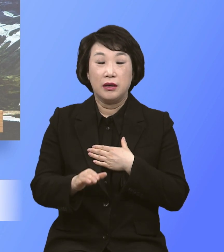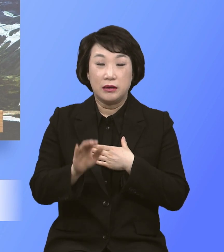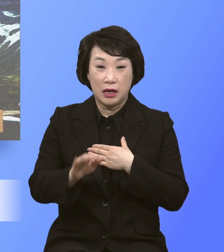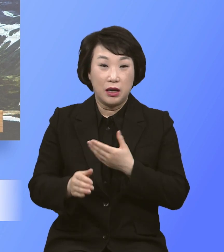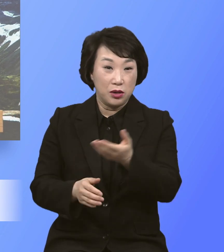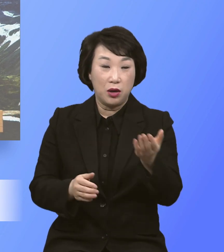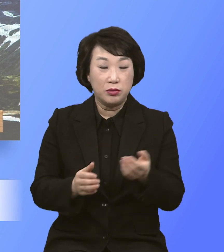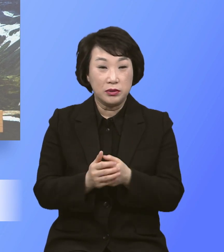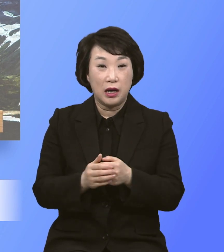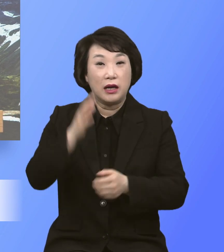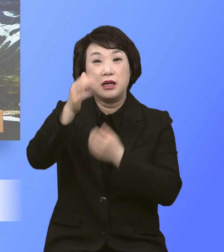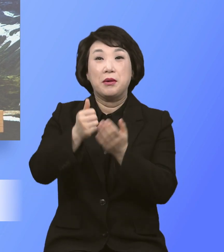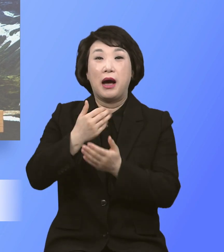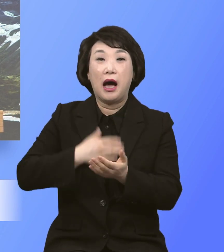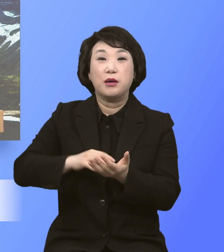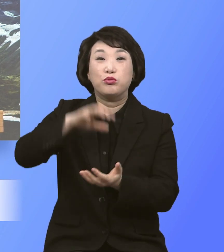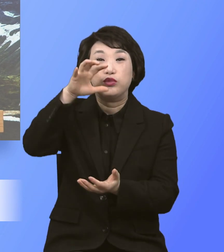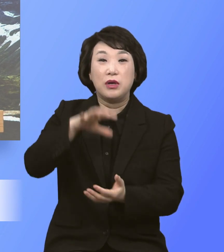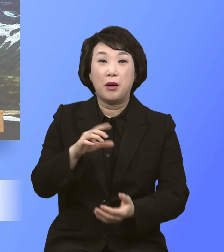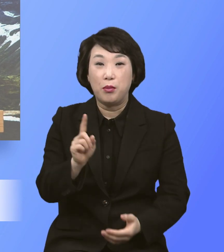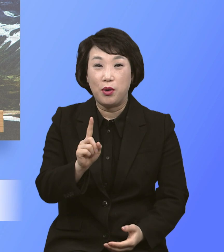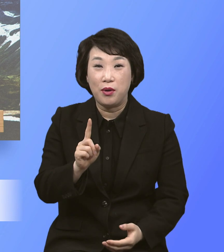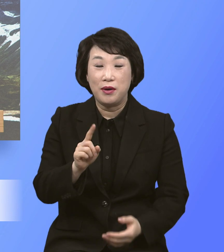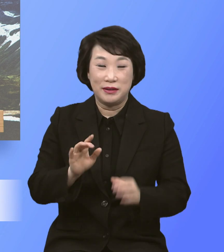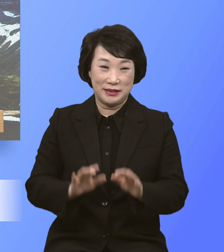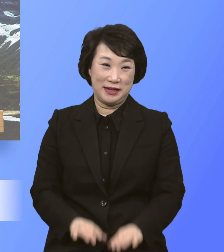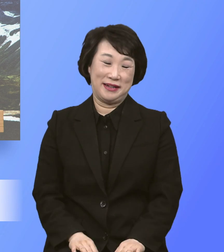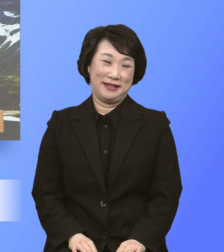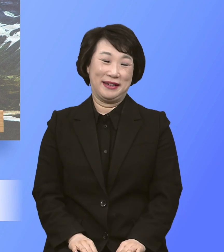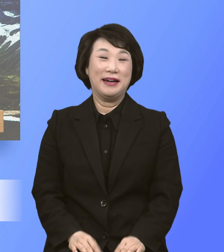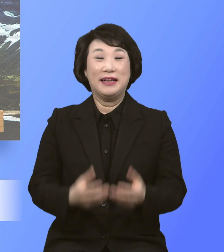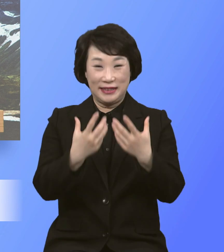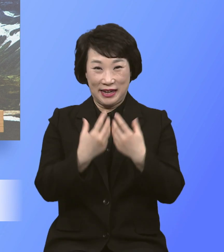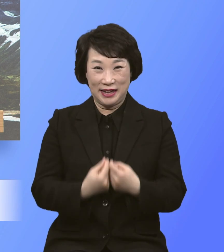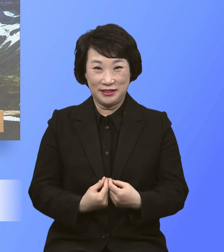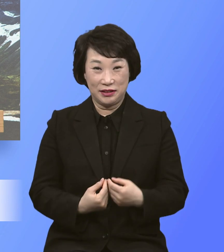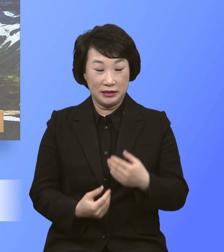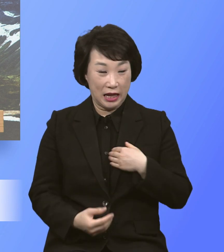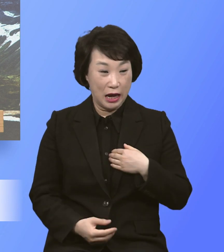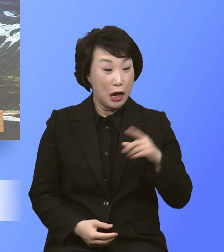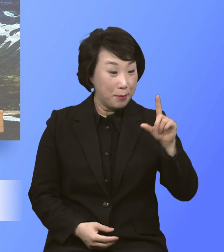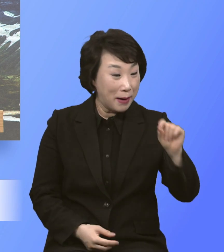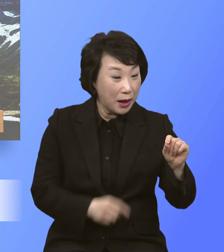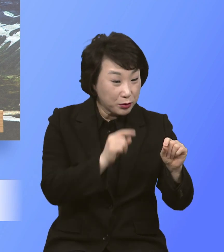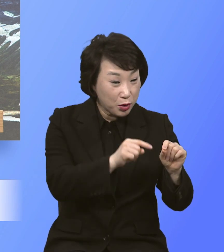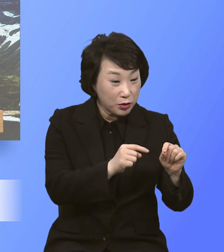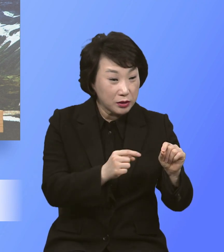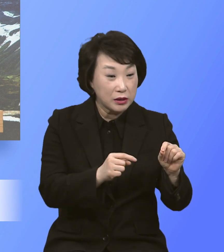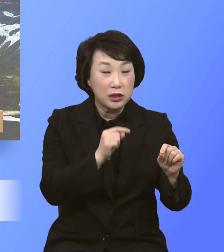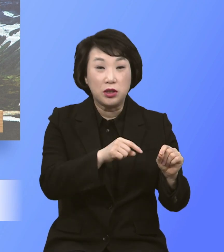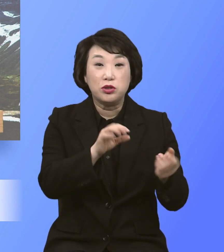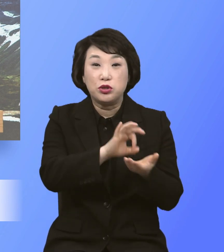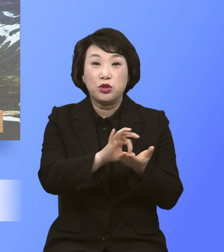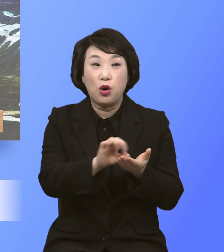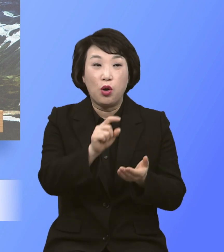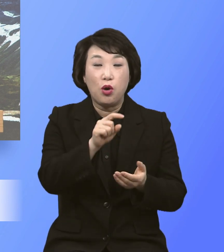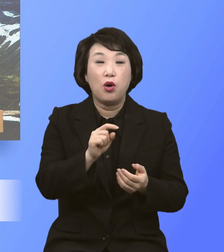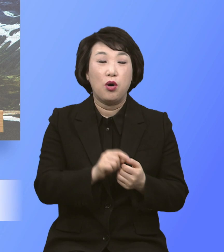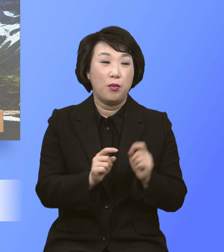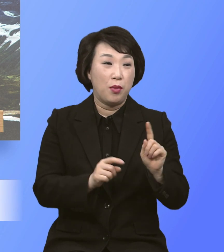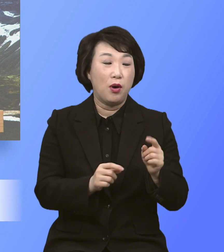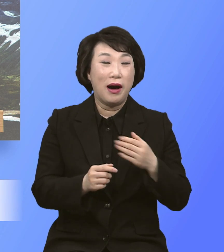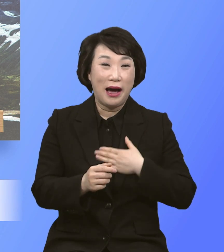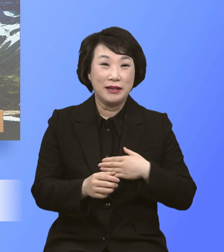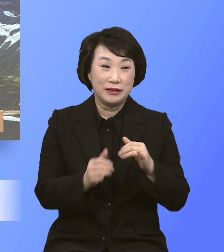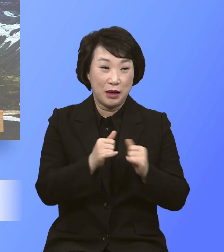이해라는 것이 무엇이냐, 내가 돈 10,000원이 가치가 얼마냐 이해하는 사람은 10,000원어치 물건을